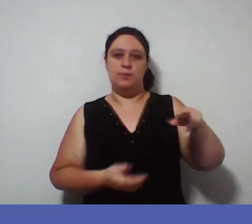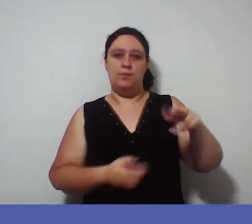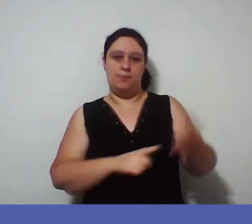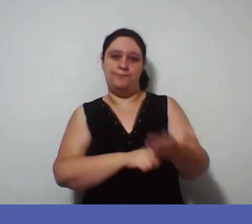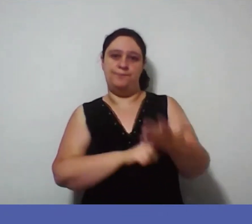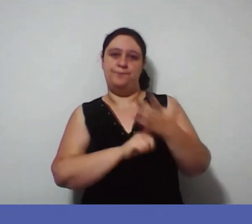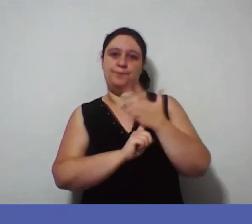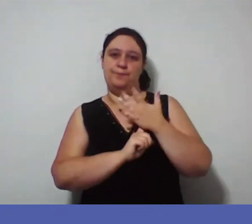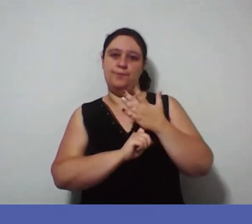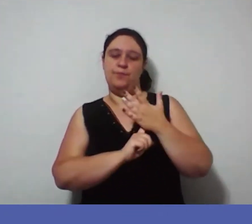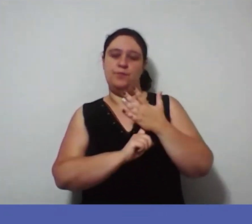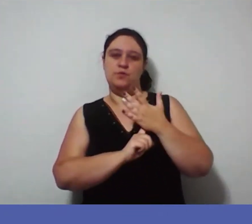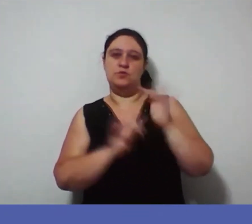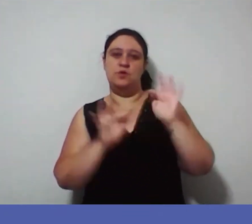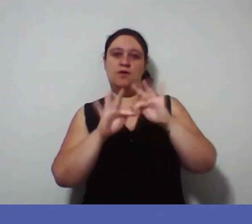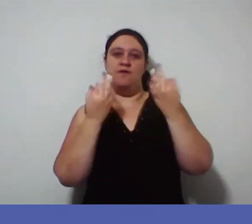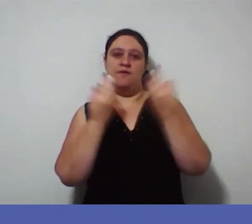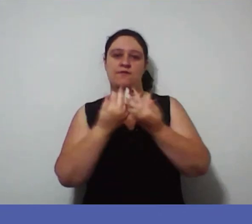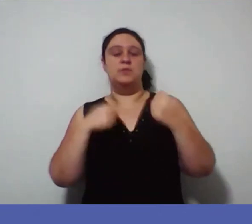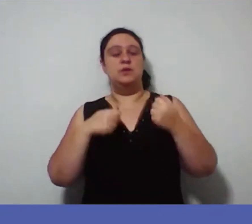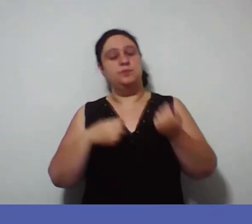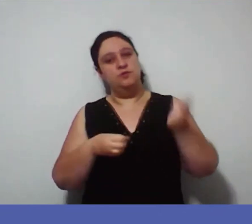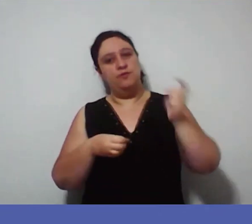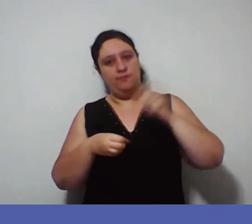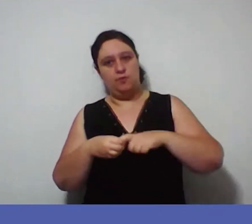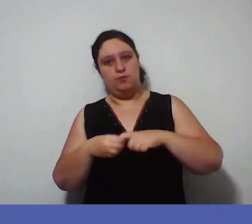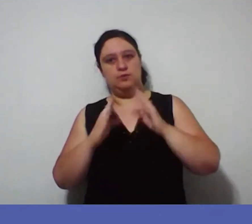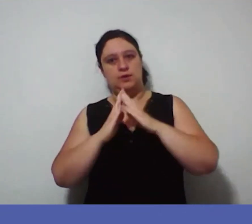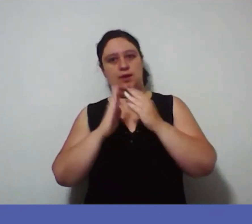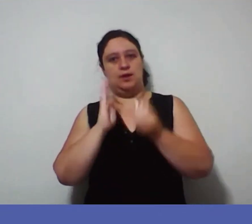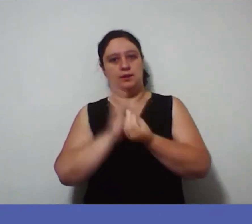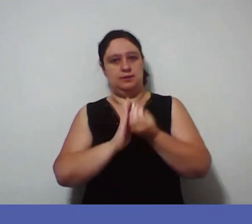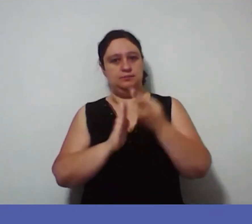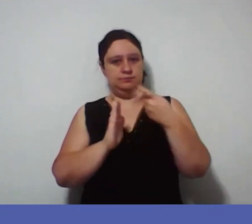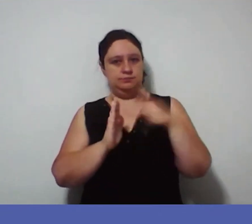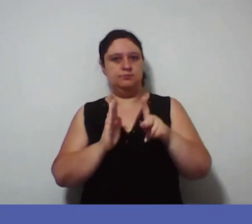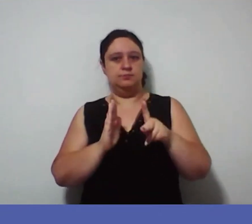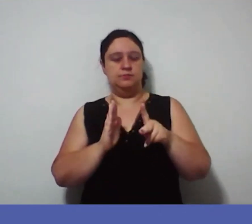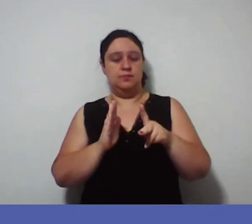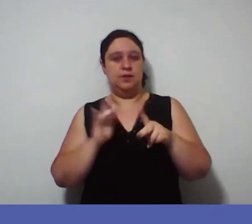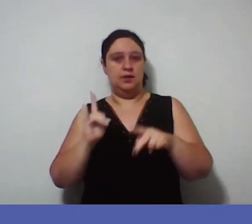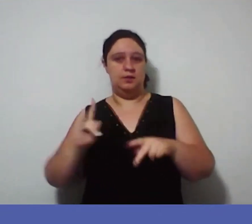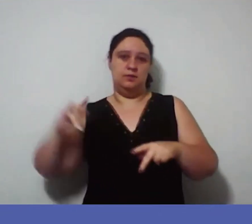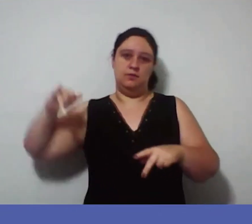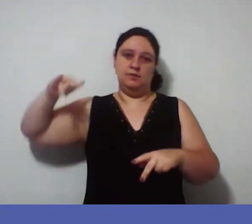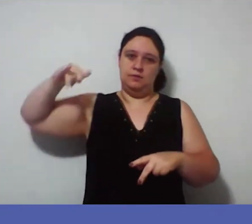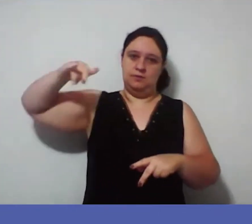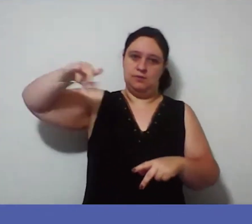que voltar para a sua igreja, no avião,